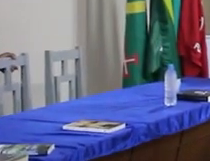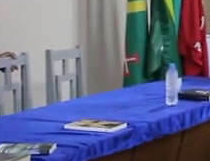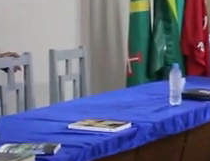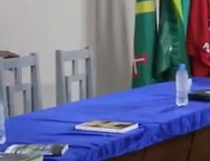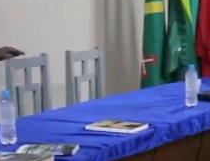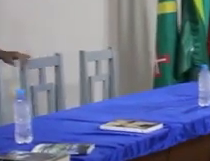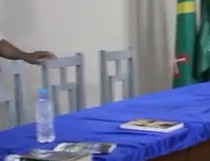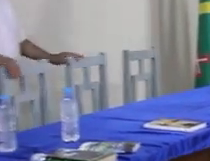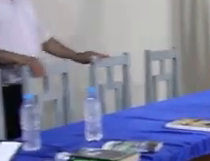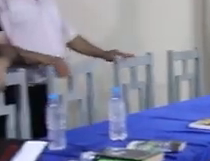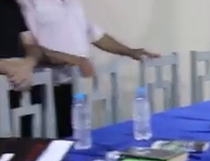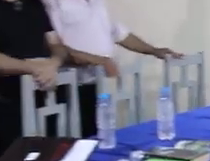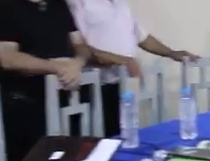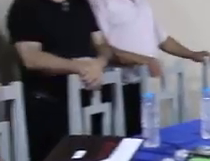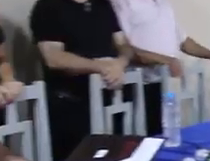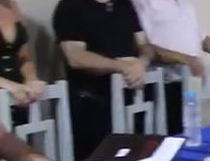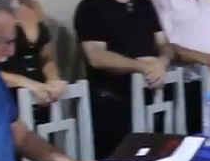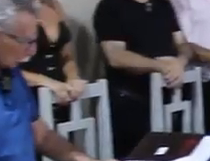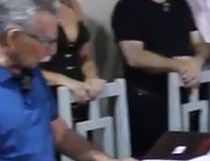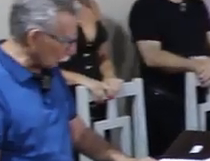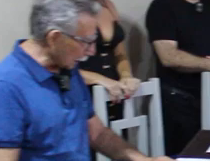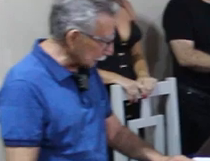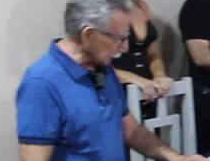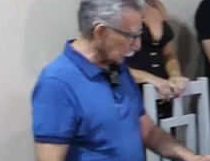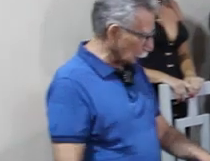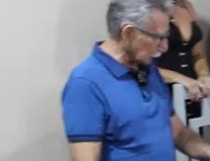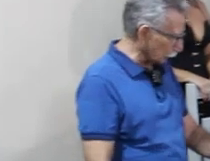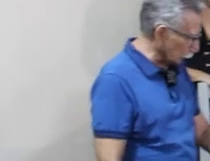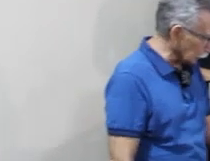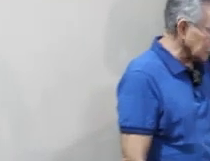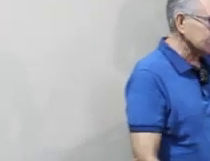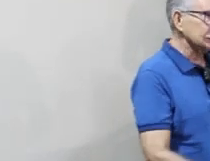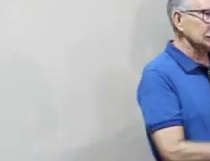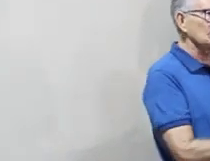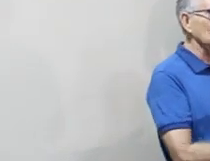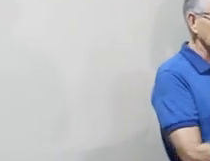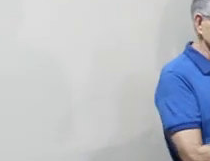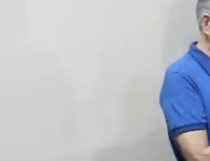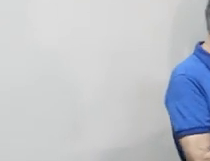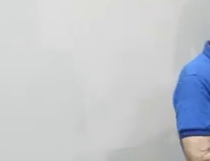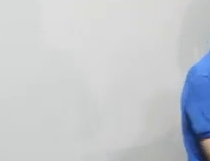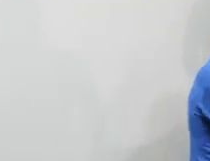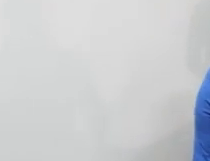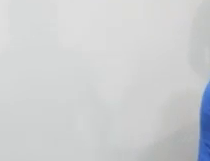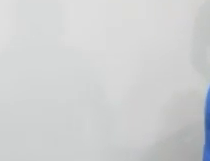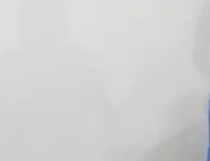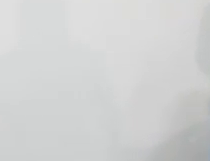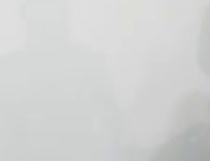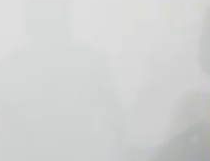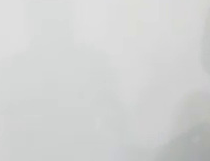Uma das lideranças de nossa cidade na luta pelo combate contra a violência da mulher.